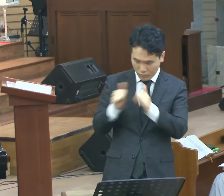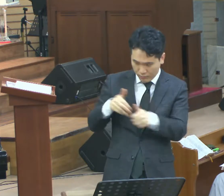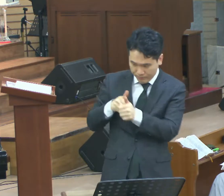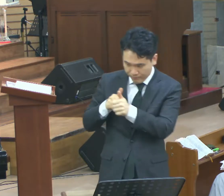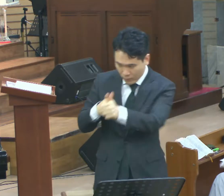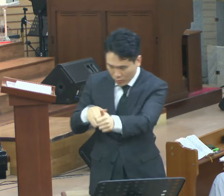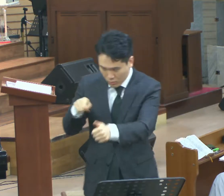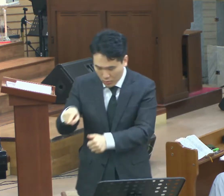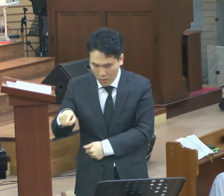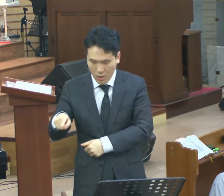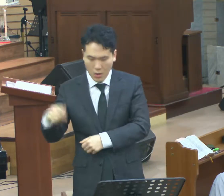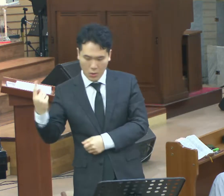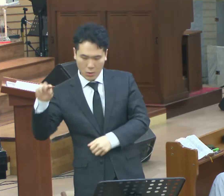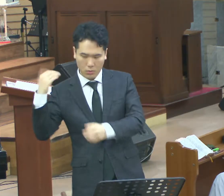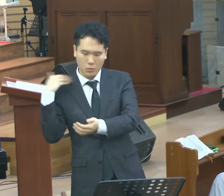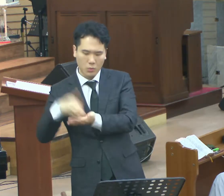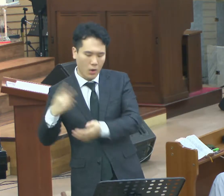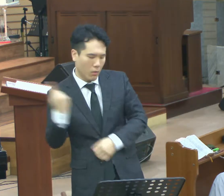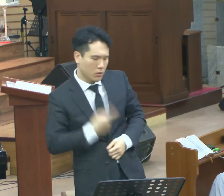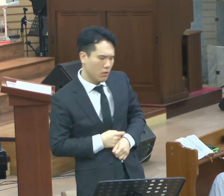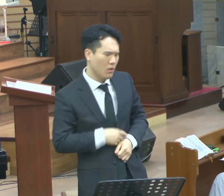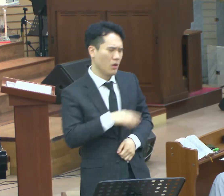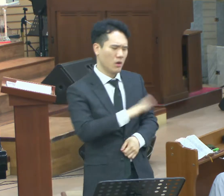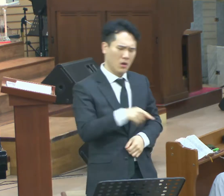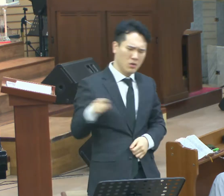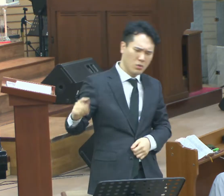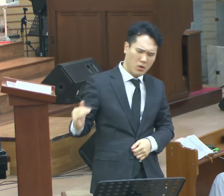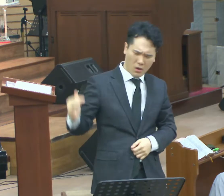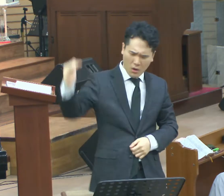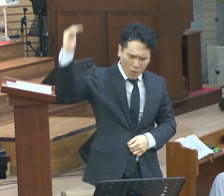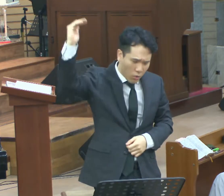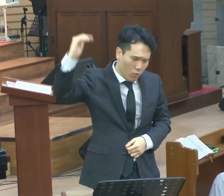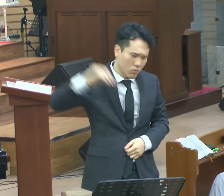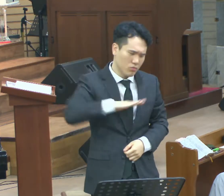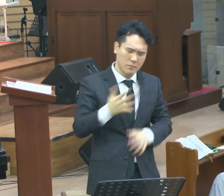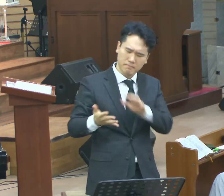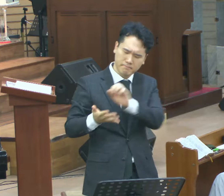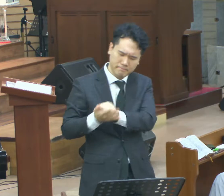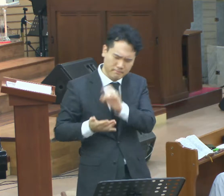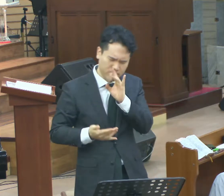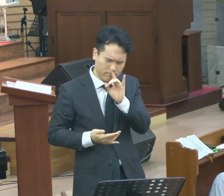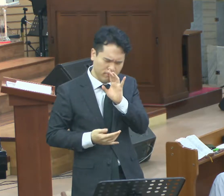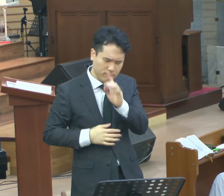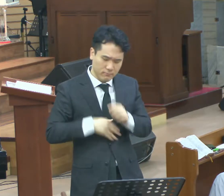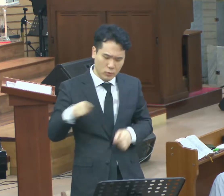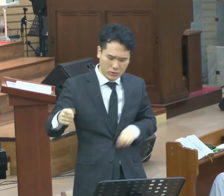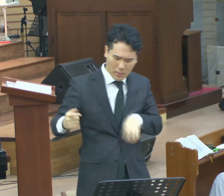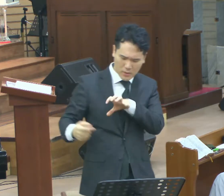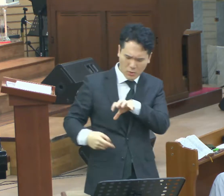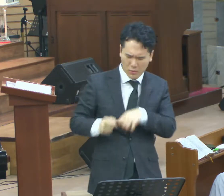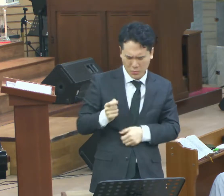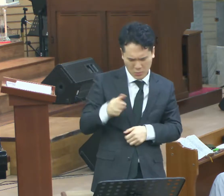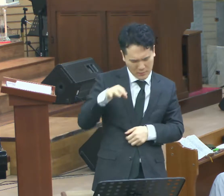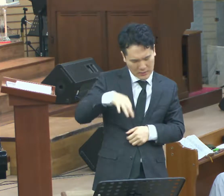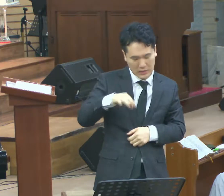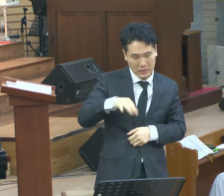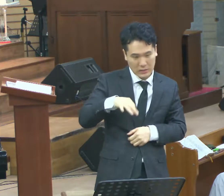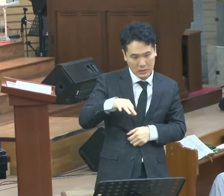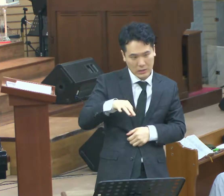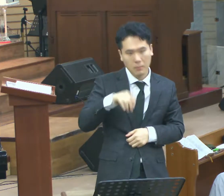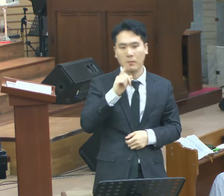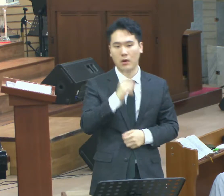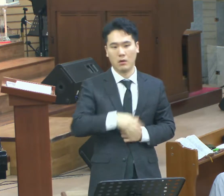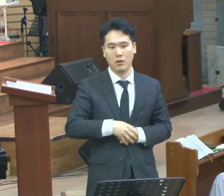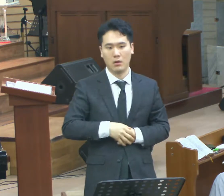거인들이 살아요. 도저히 우리가 이길 수가 없어요. 우리는 그 사람들에 비하면 메뚜기 같다거나 할까? 이러고 있었어요.